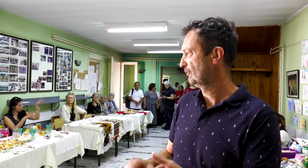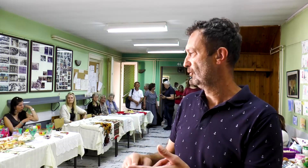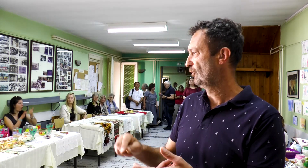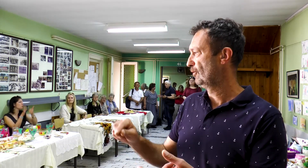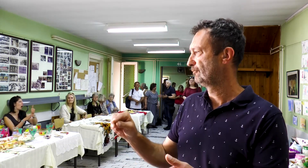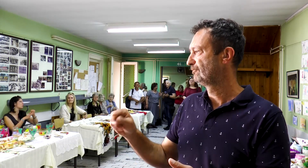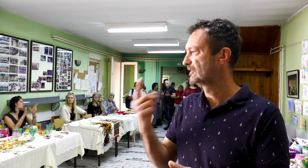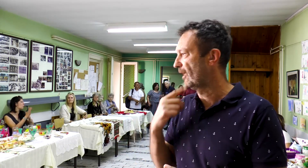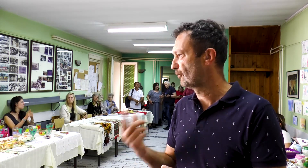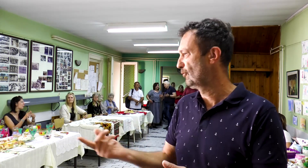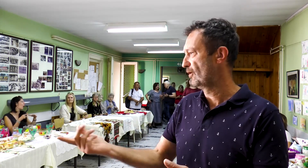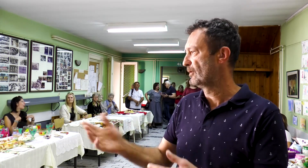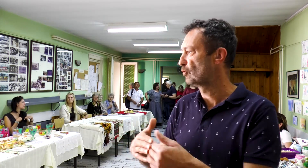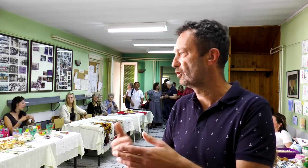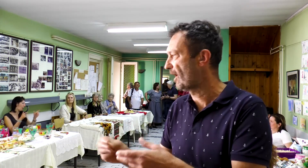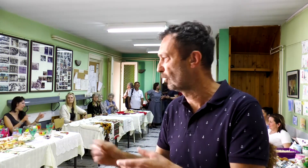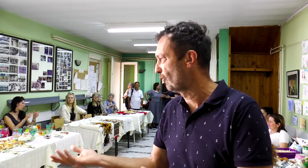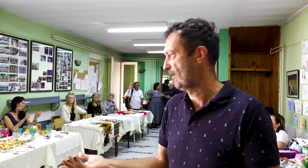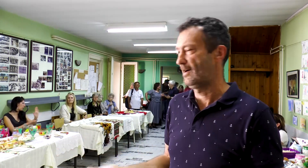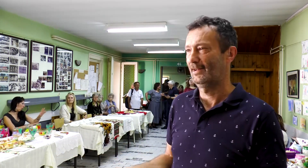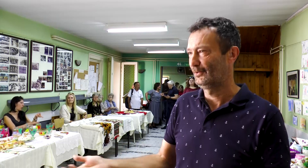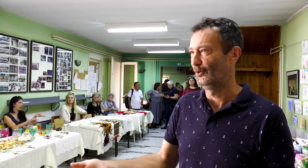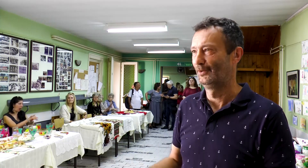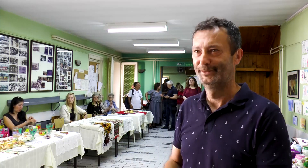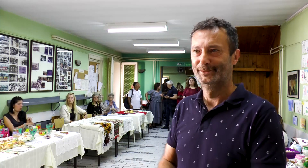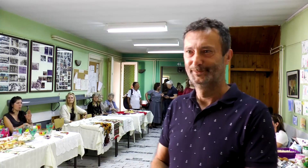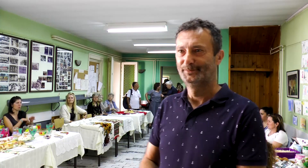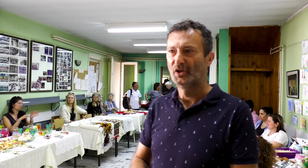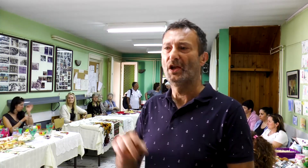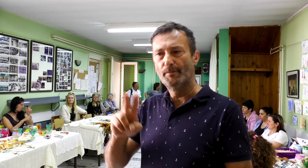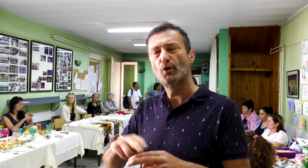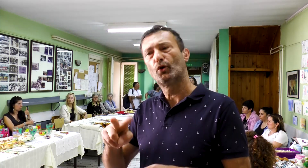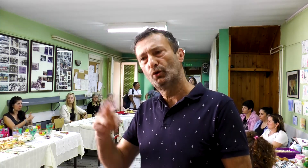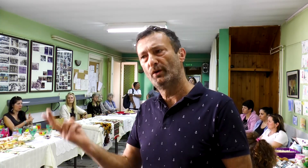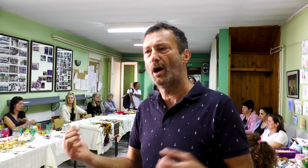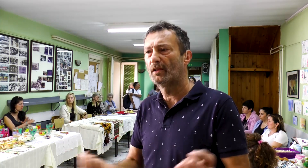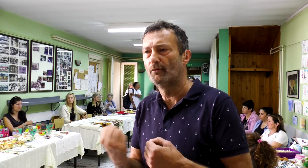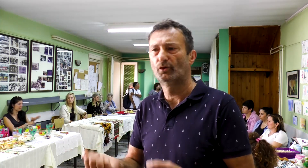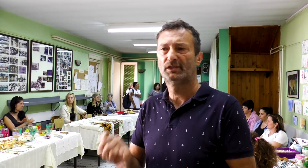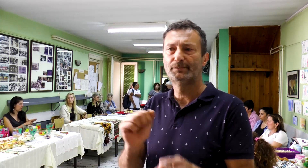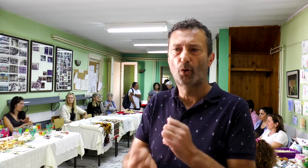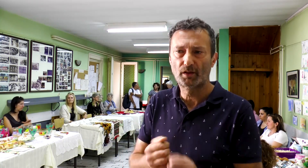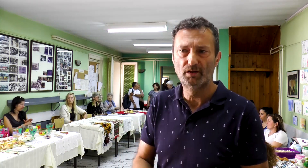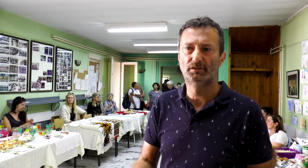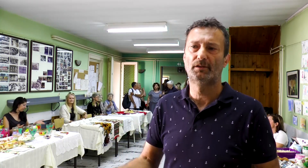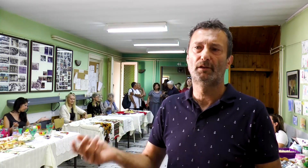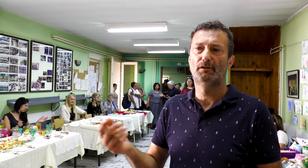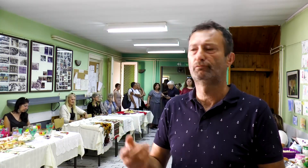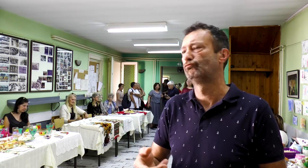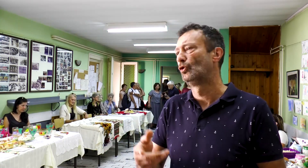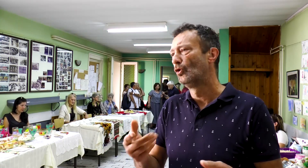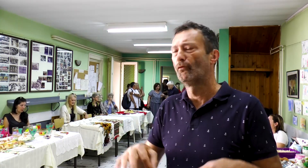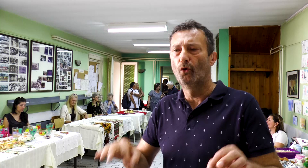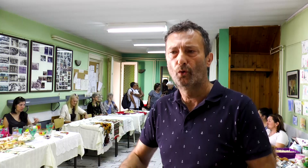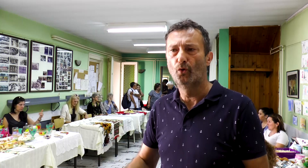aktivni, dolaze, imaju crtanje, imaju ručne radove, slano, slatko pecivo i druge aktivnosti,